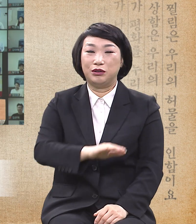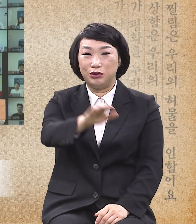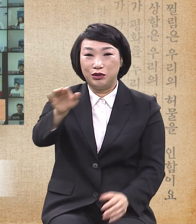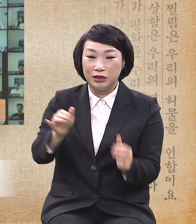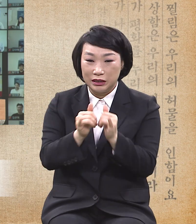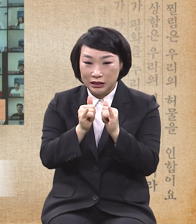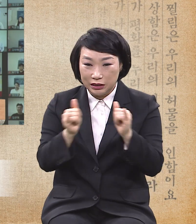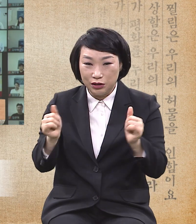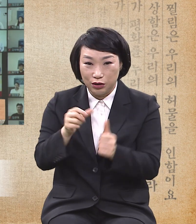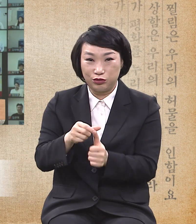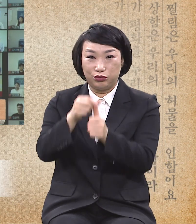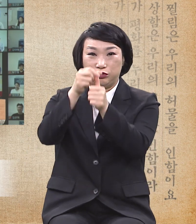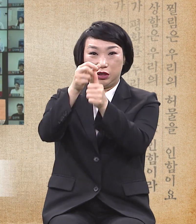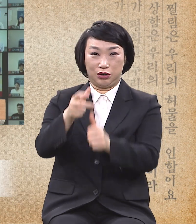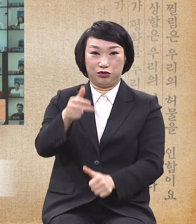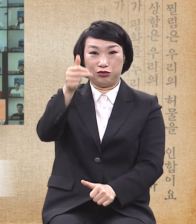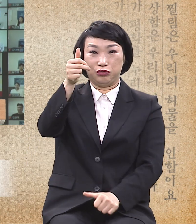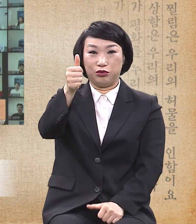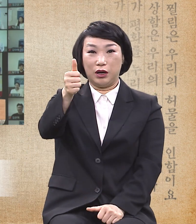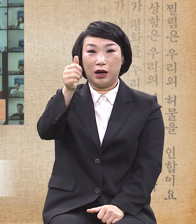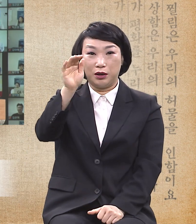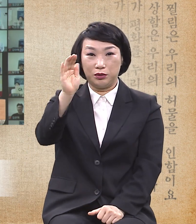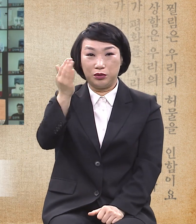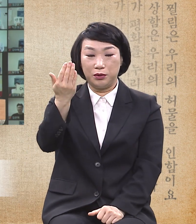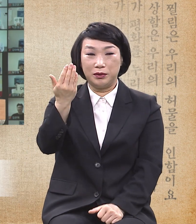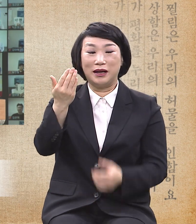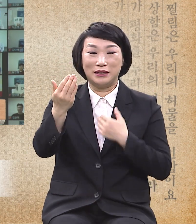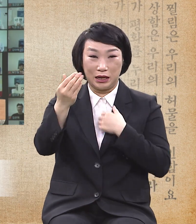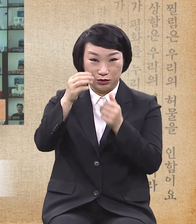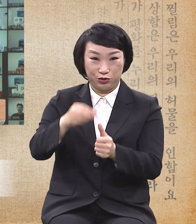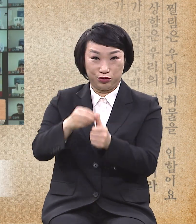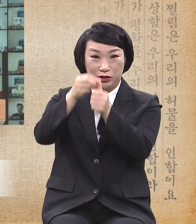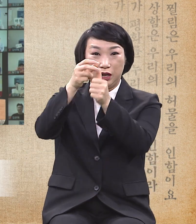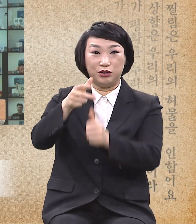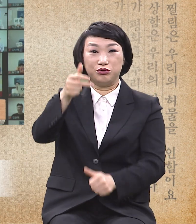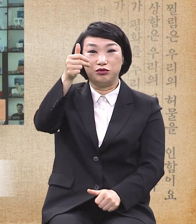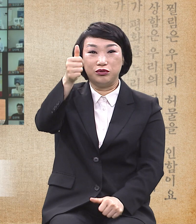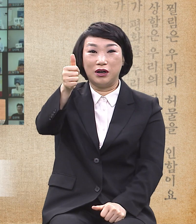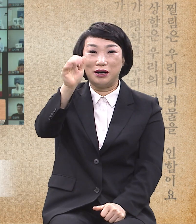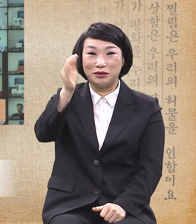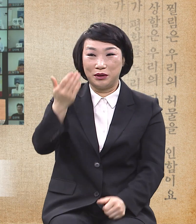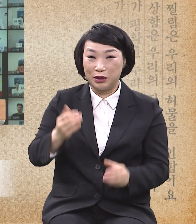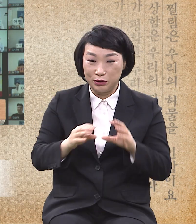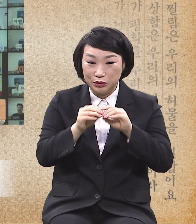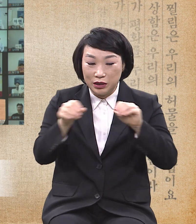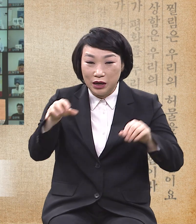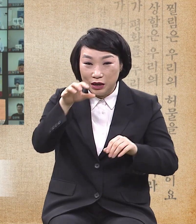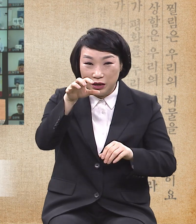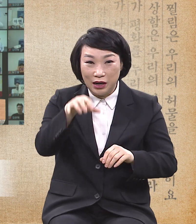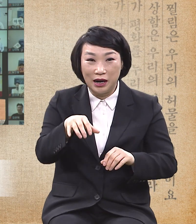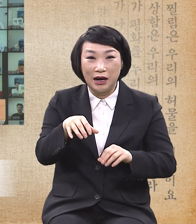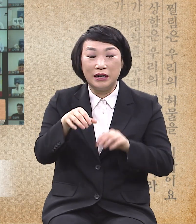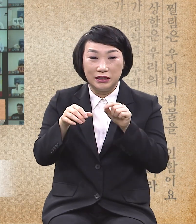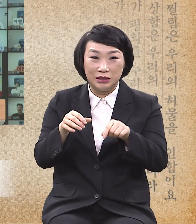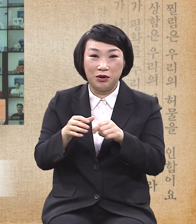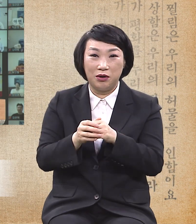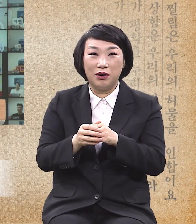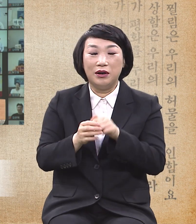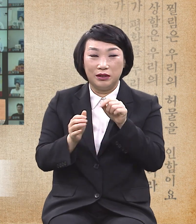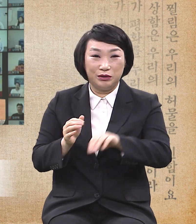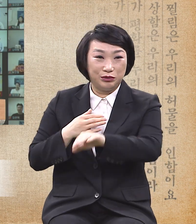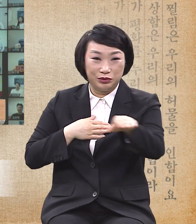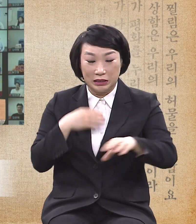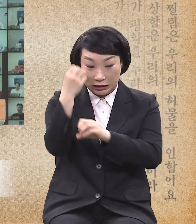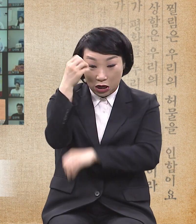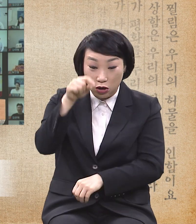인류의 구세주입니다. 구세주. 우리는 이 터위에 집을 짓고